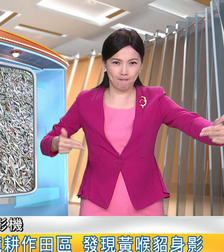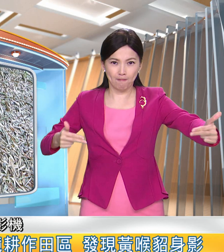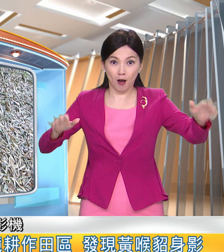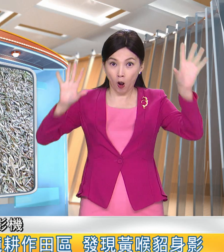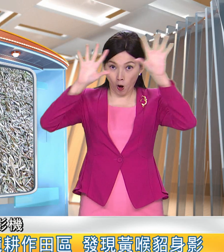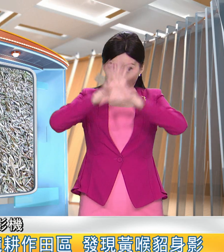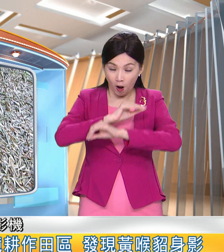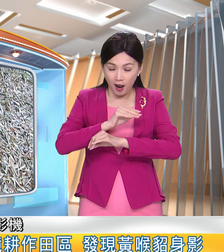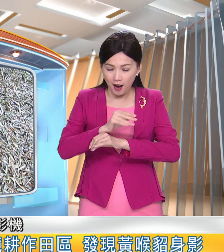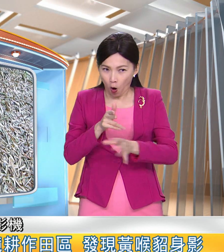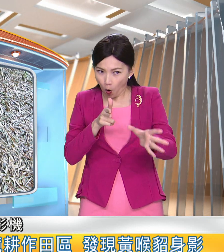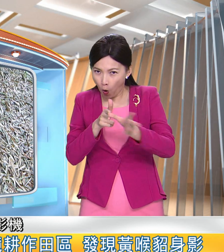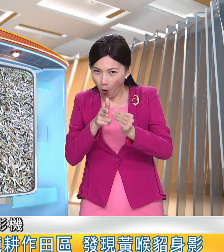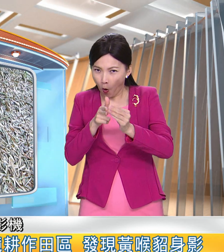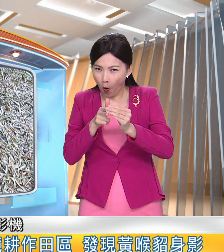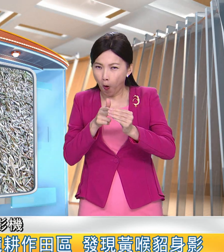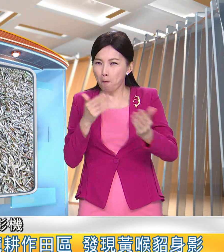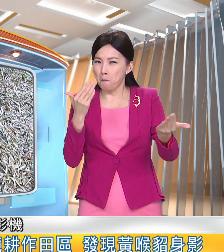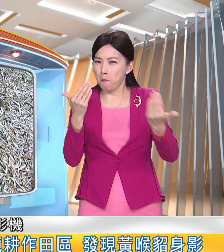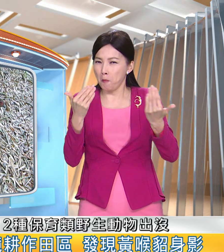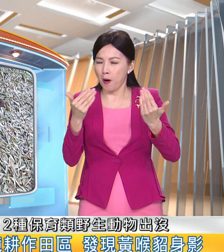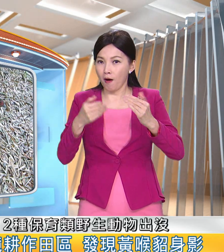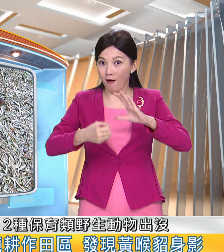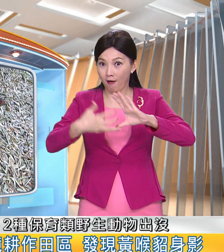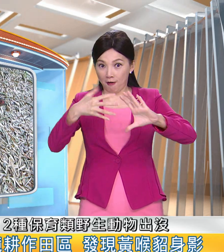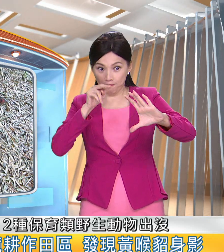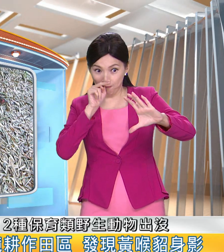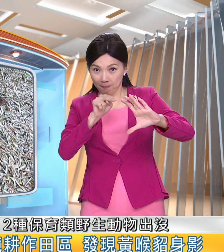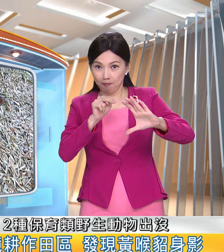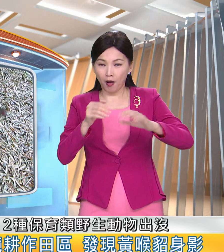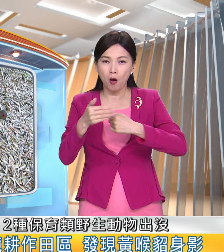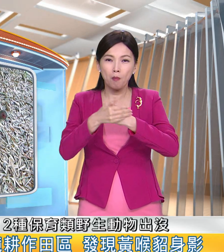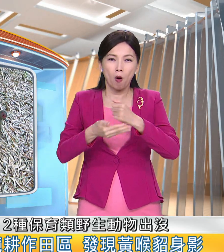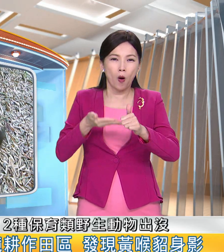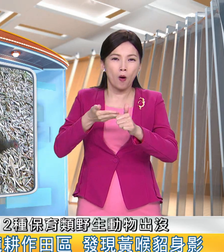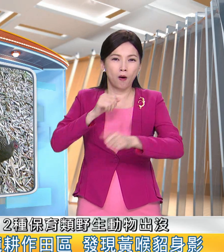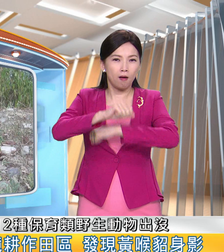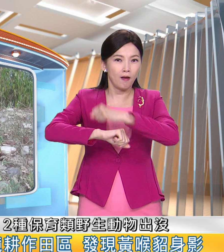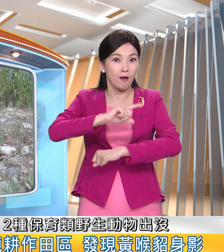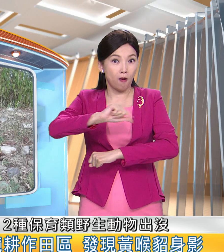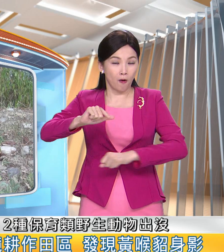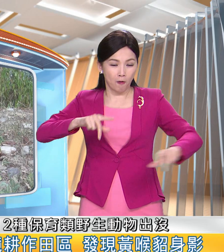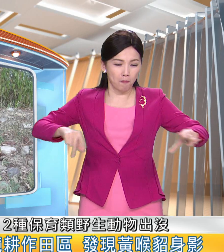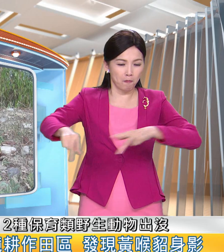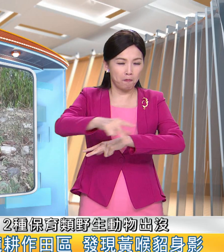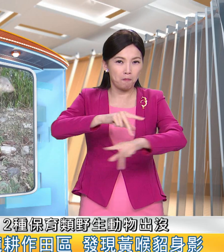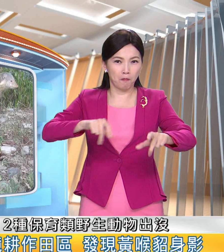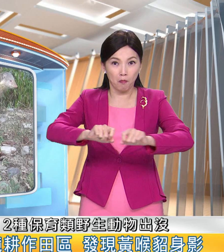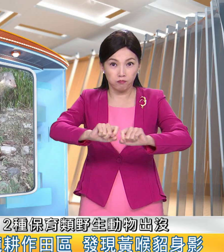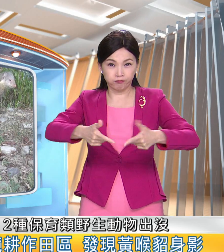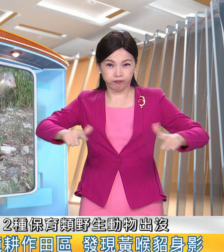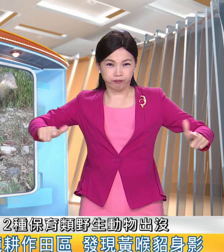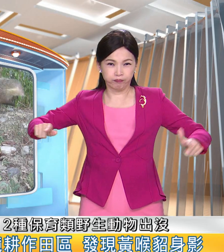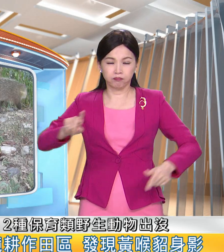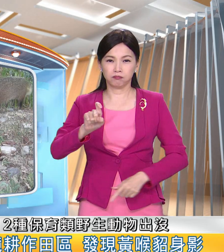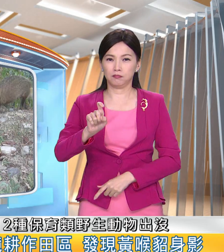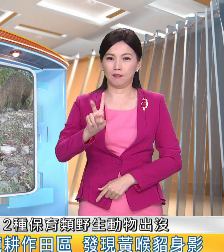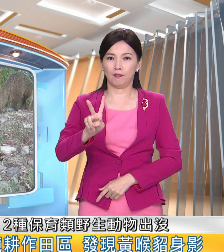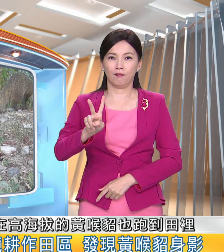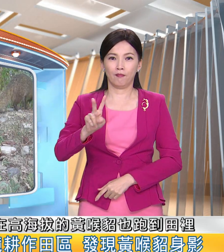摄影机，结果就录到有12种保育类野生动物出没，其中